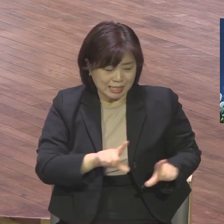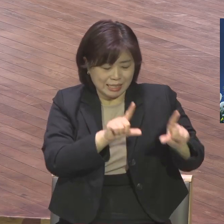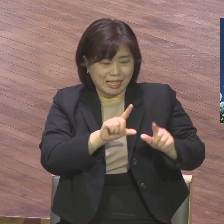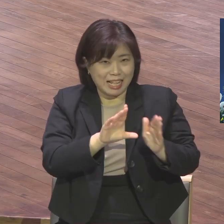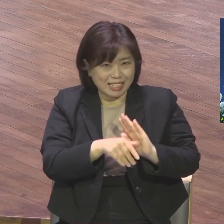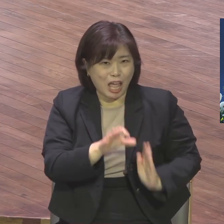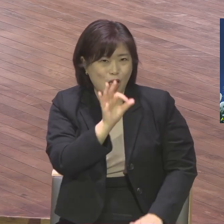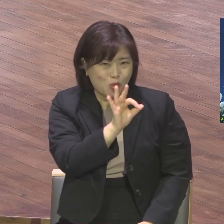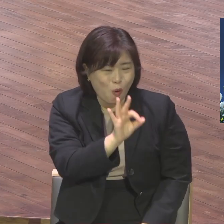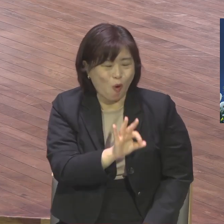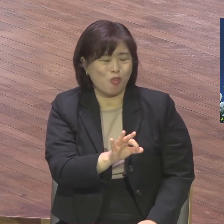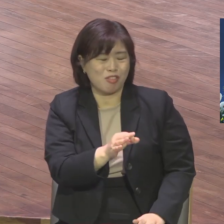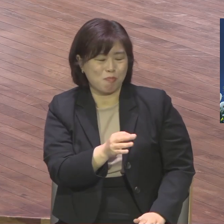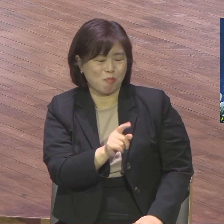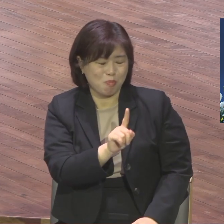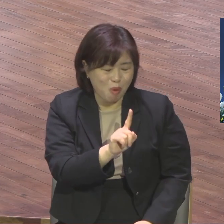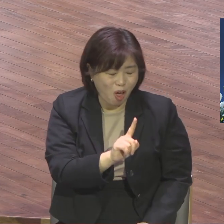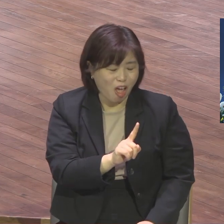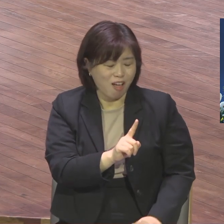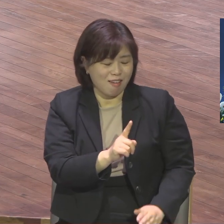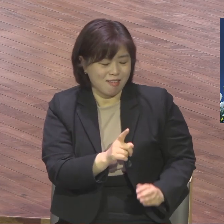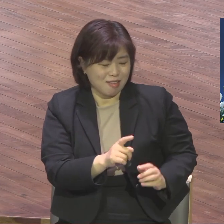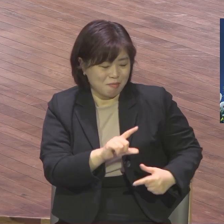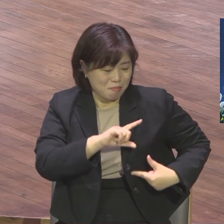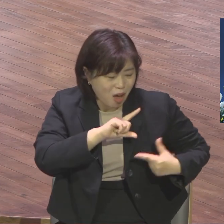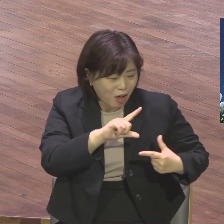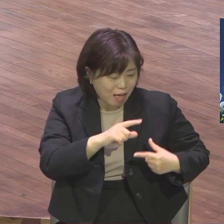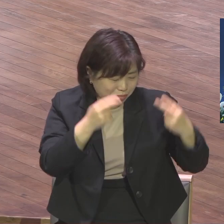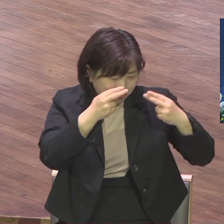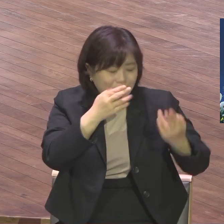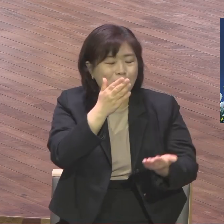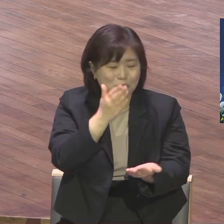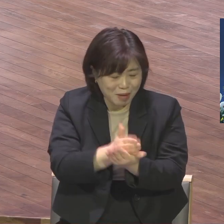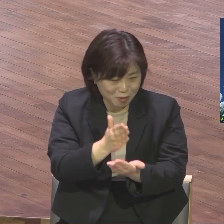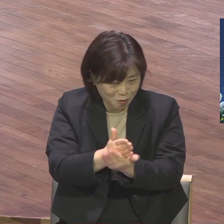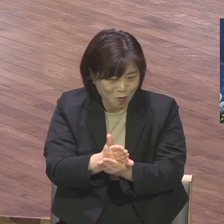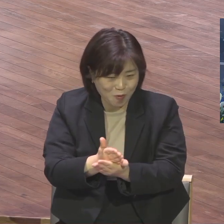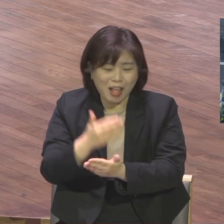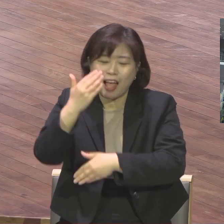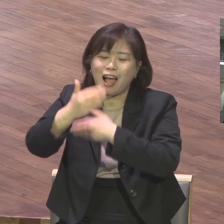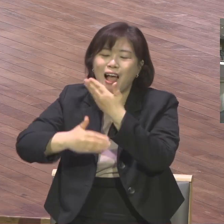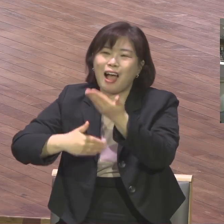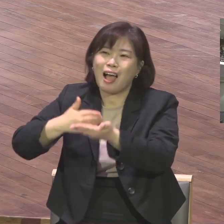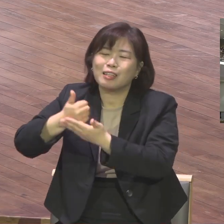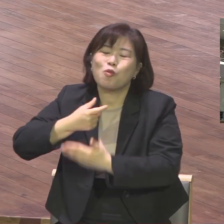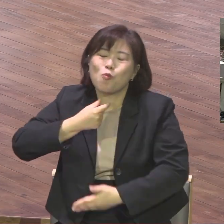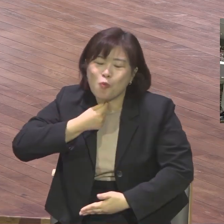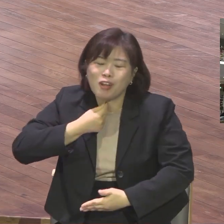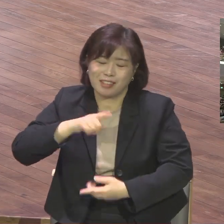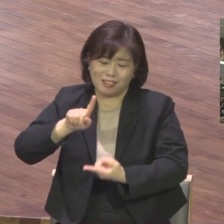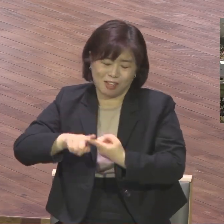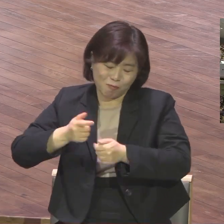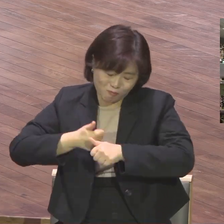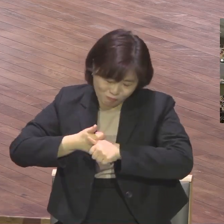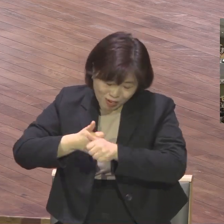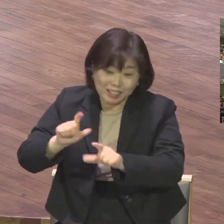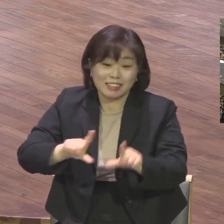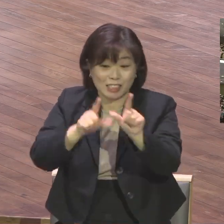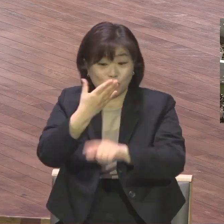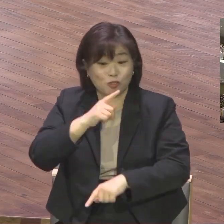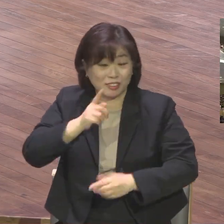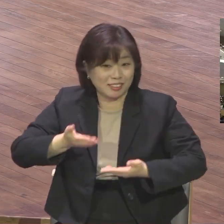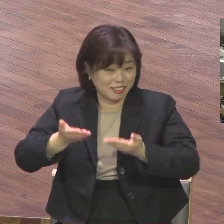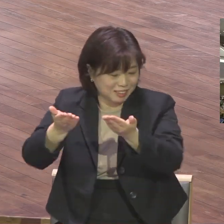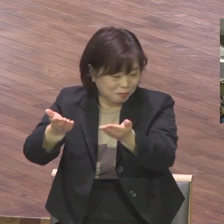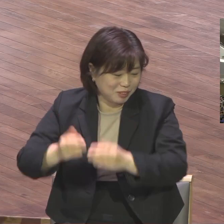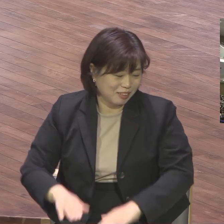축복합니다. 두 번째로 변화의 증인입니다. 4절입니다. 이에 엘리야가 모세와 함께